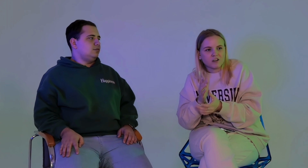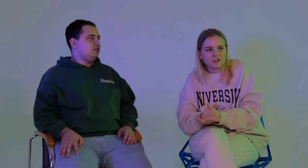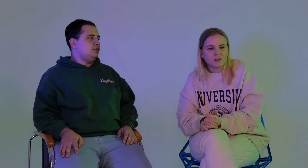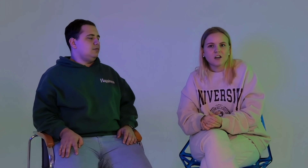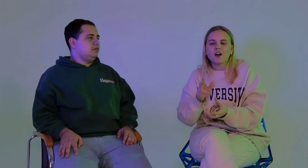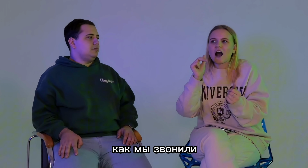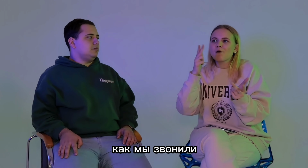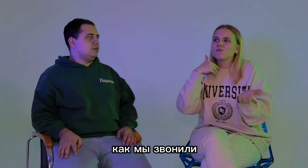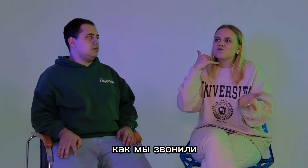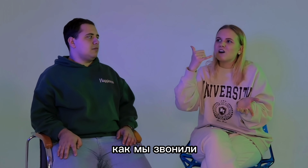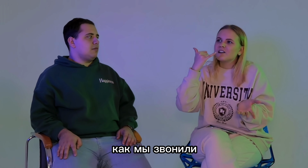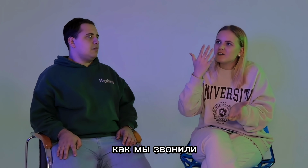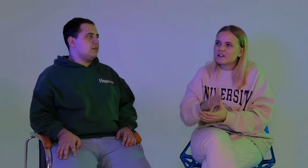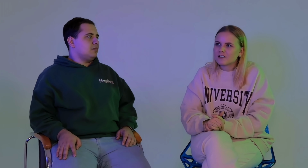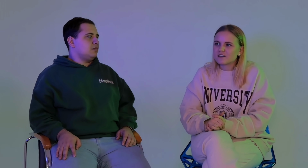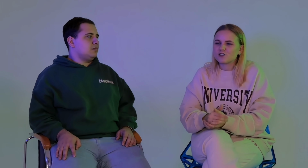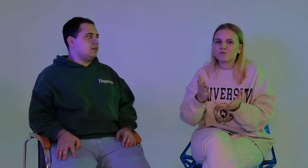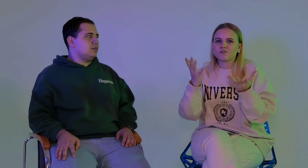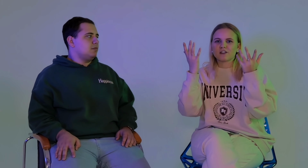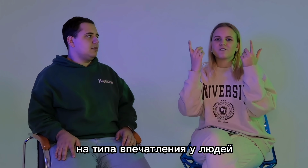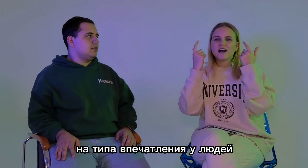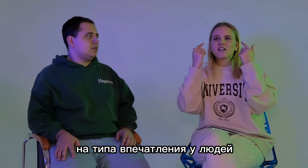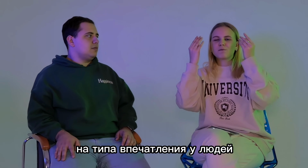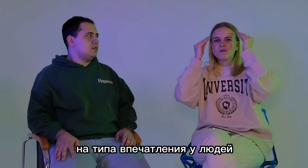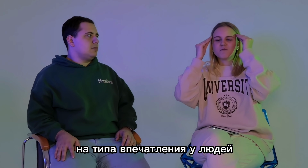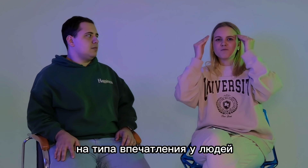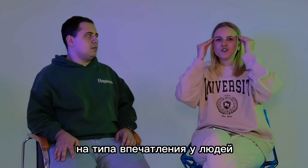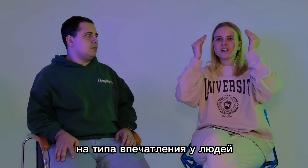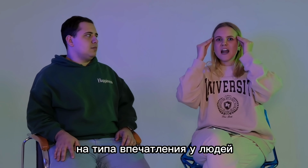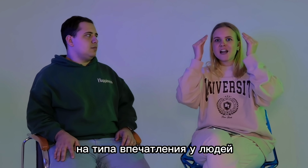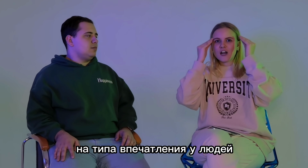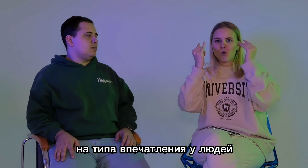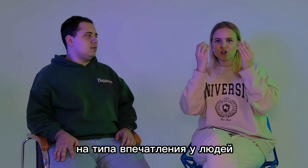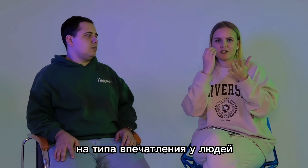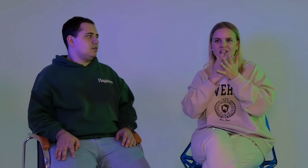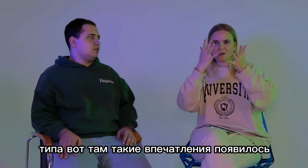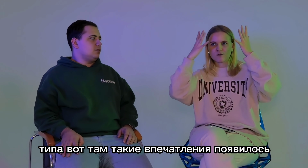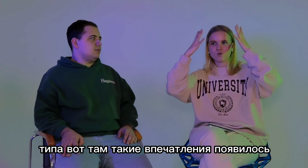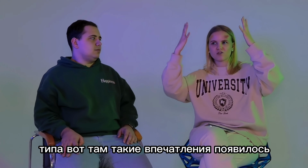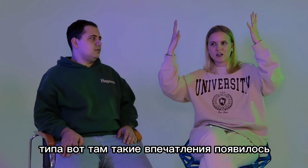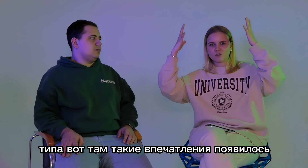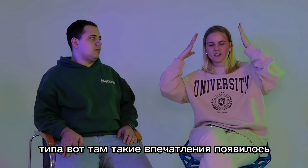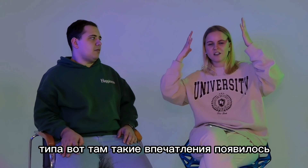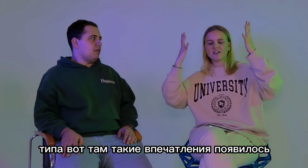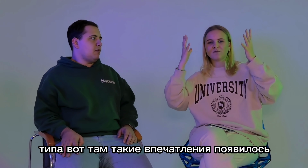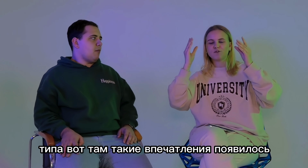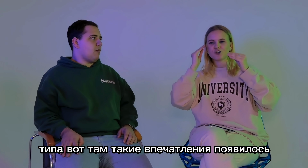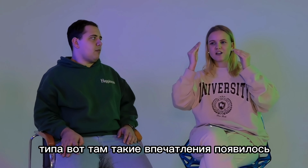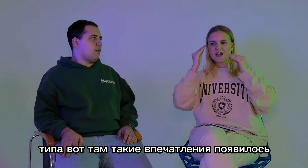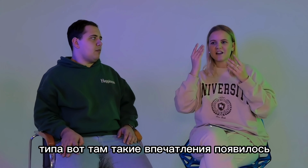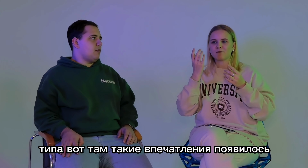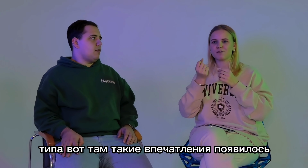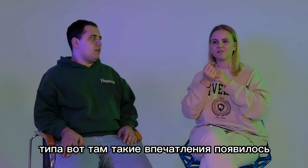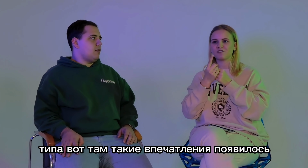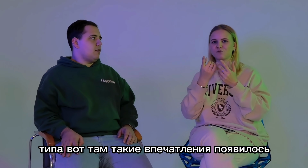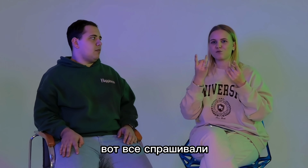сделали, как мы звонили. Знаете, типа, впечатления у людей, типа, вот, там, такие впечатления появились,